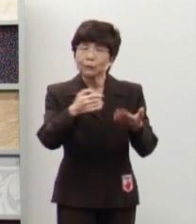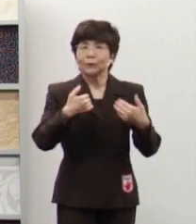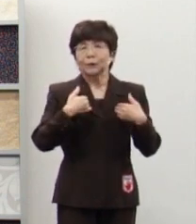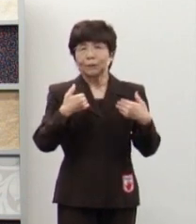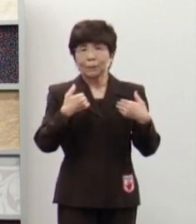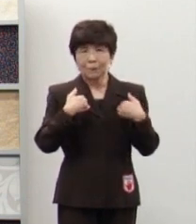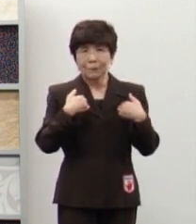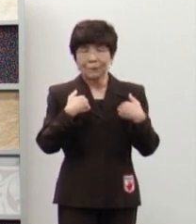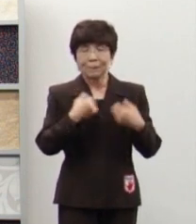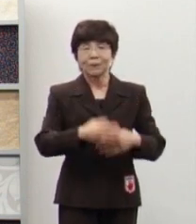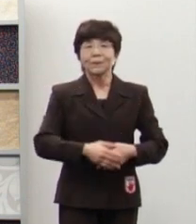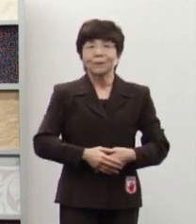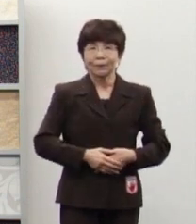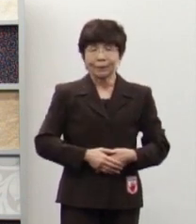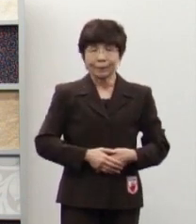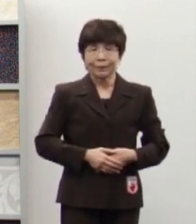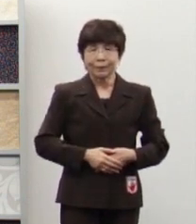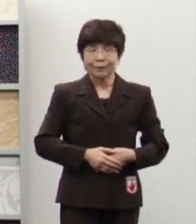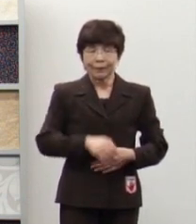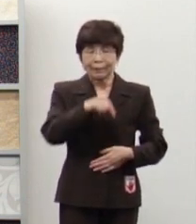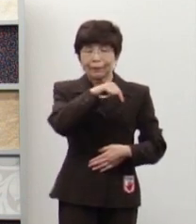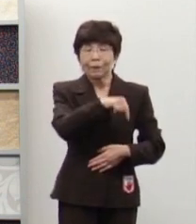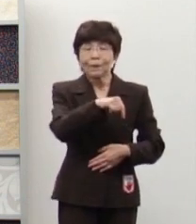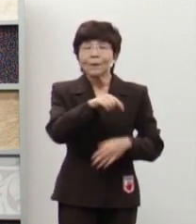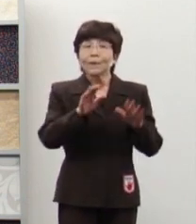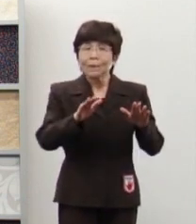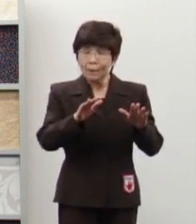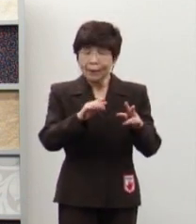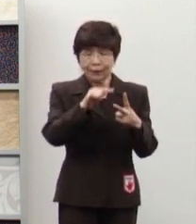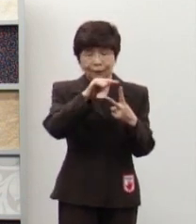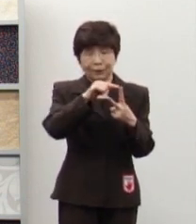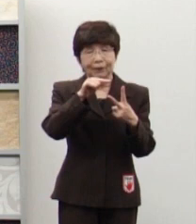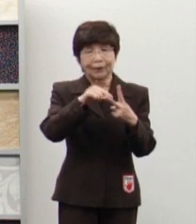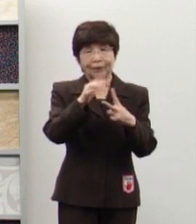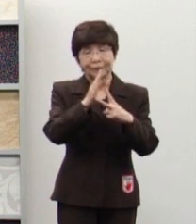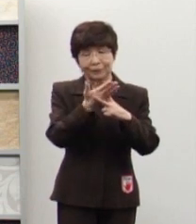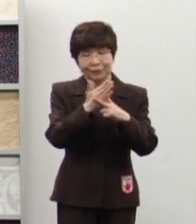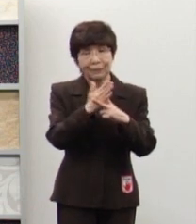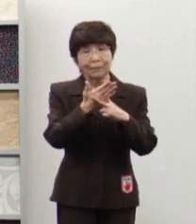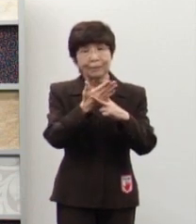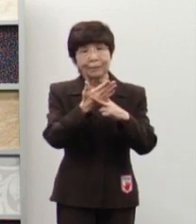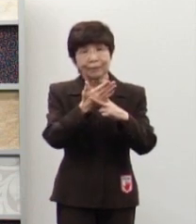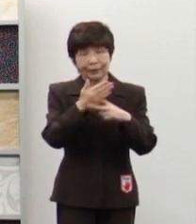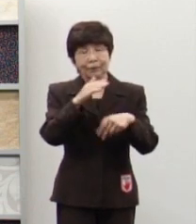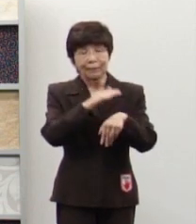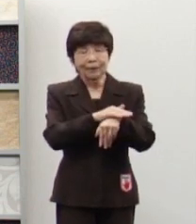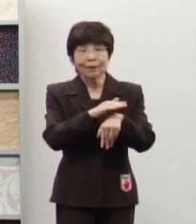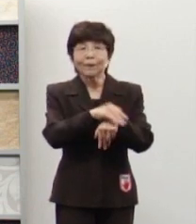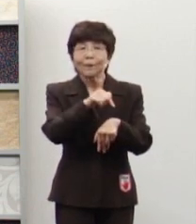ので、この場合にはですね、入店管理簿というものをですね、引き続